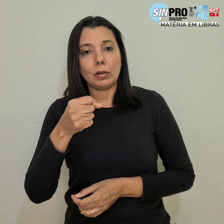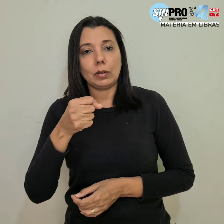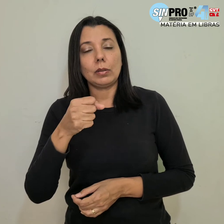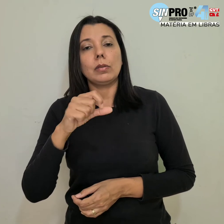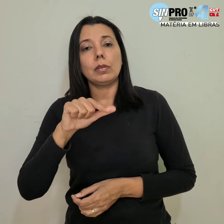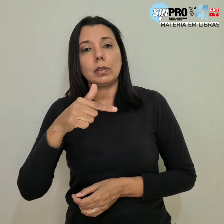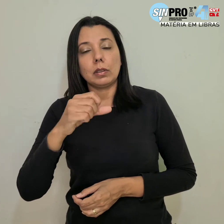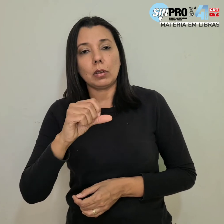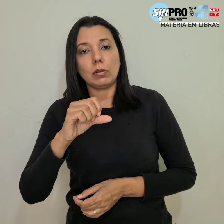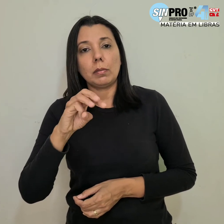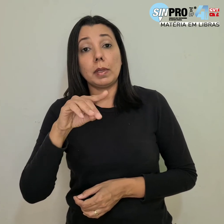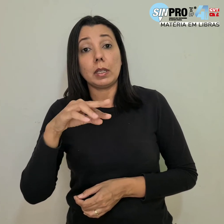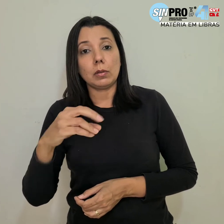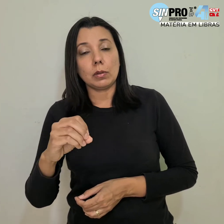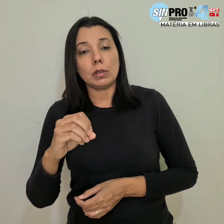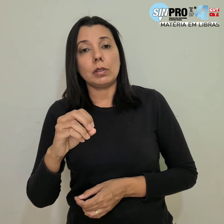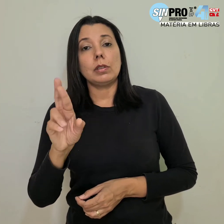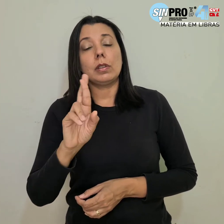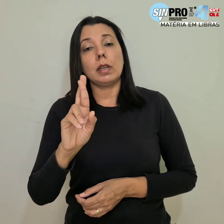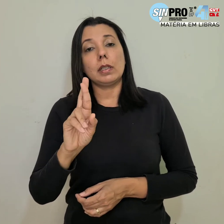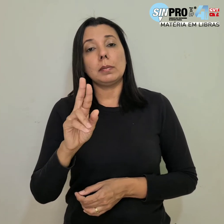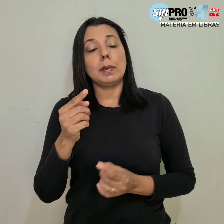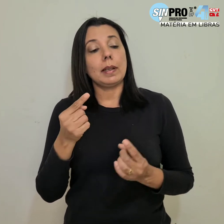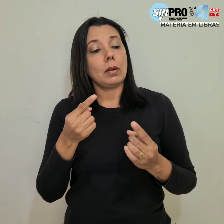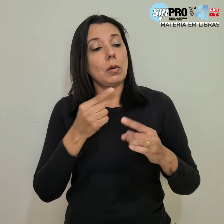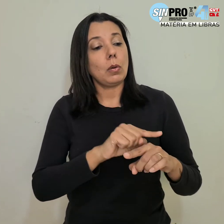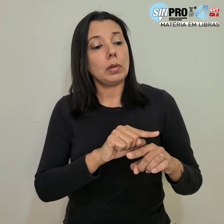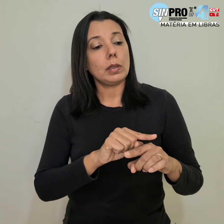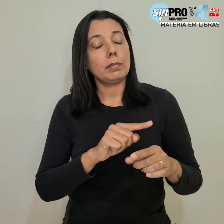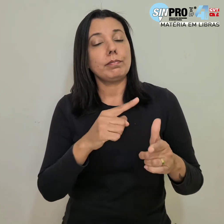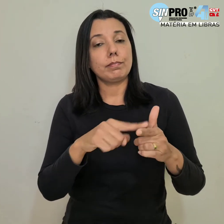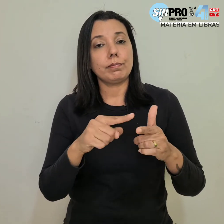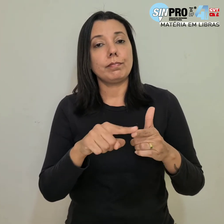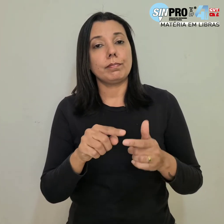38,9 bilhões de reais para combater a crise.